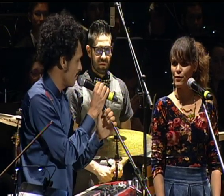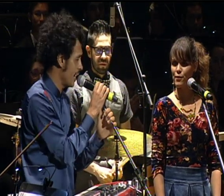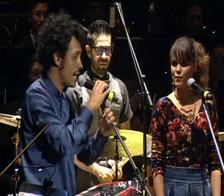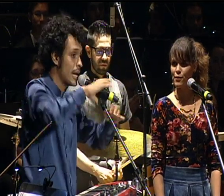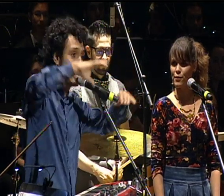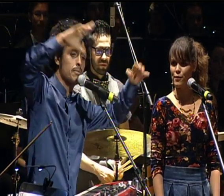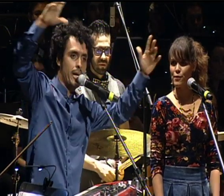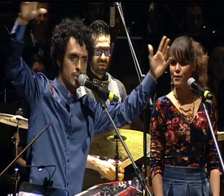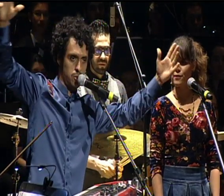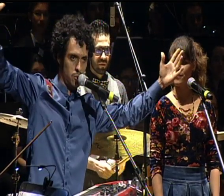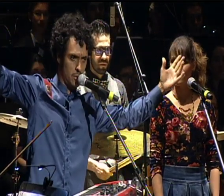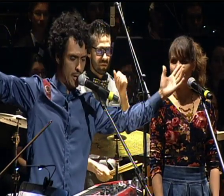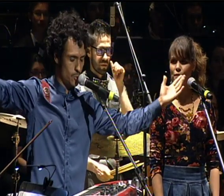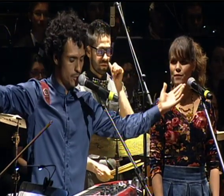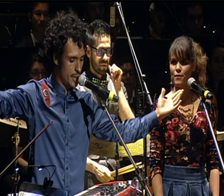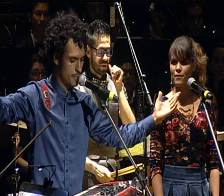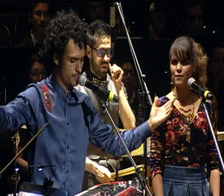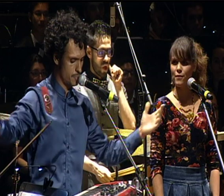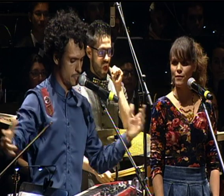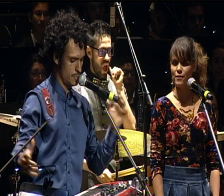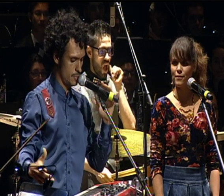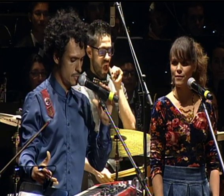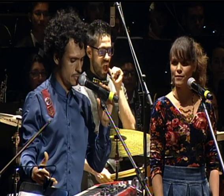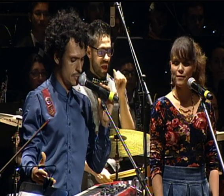en un homenaje al gran maestro de la música,